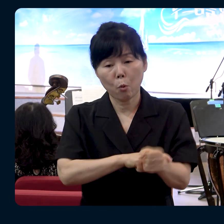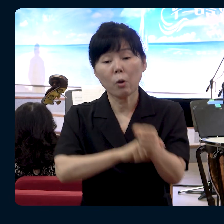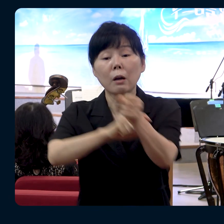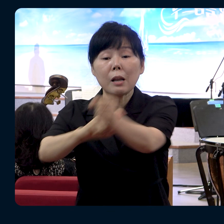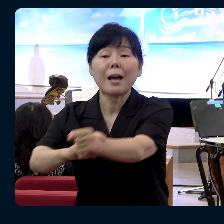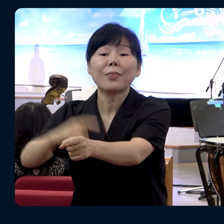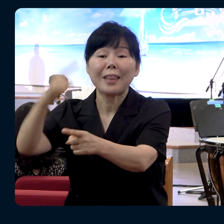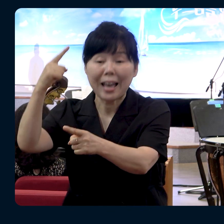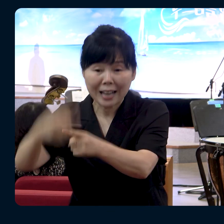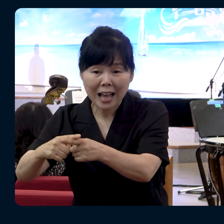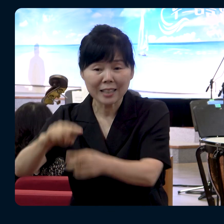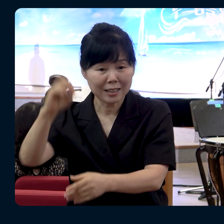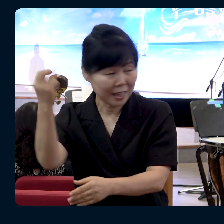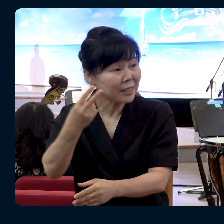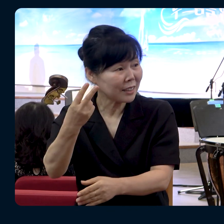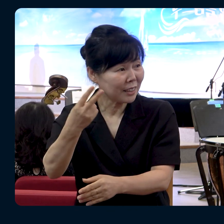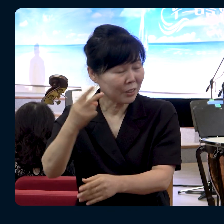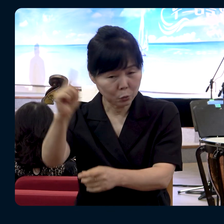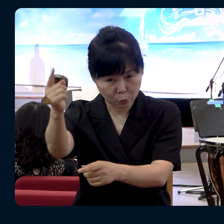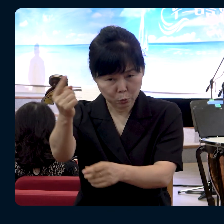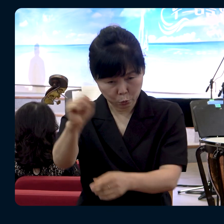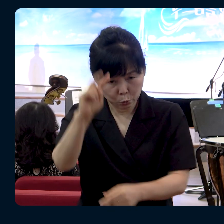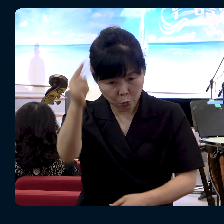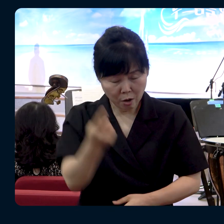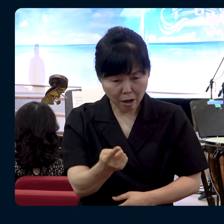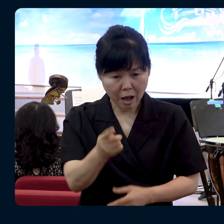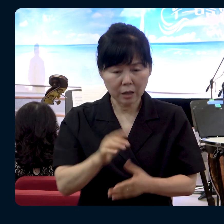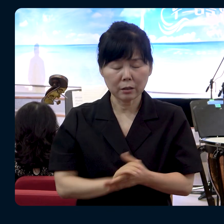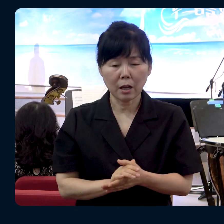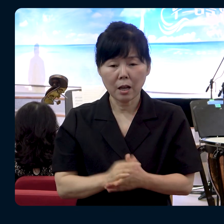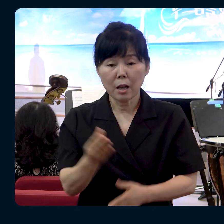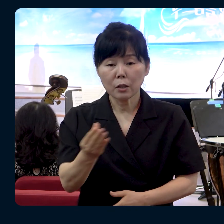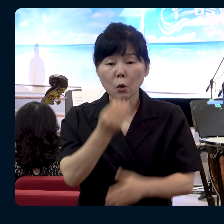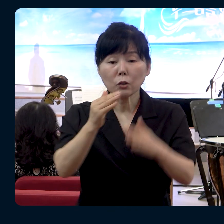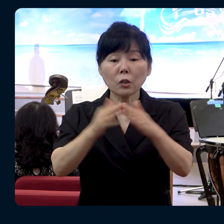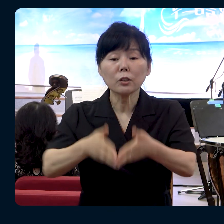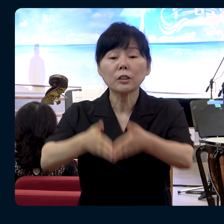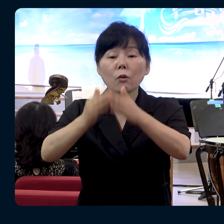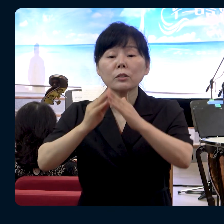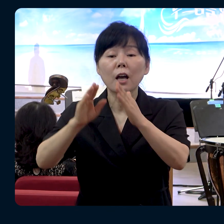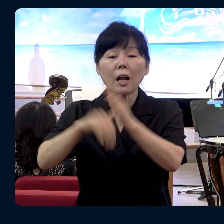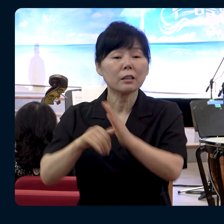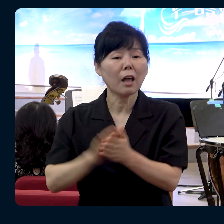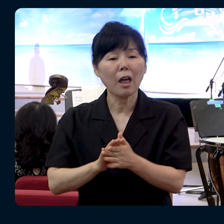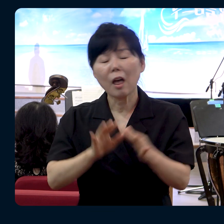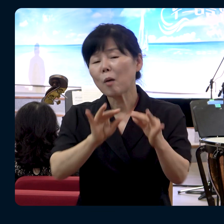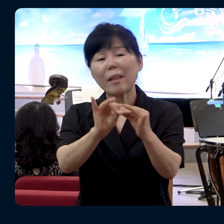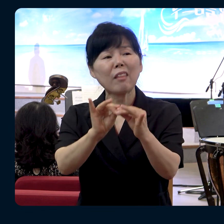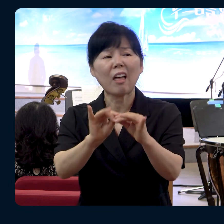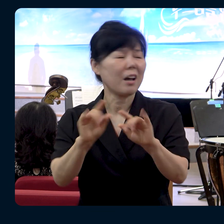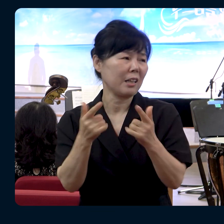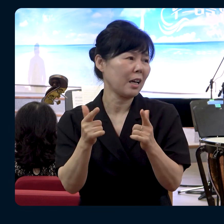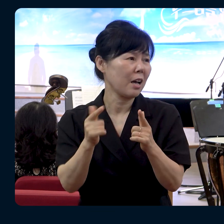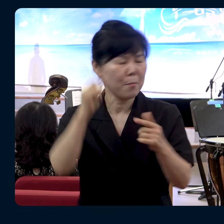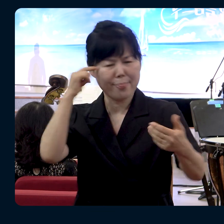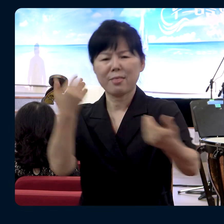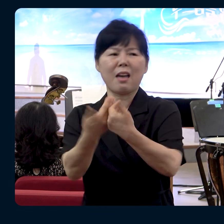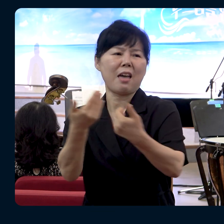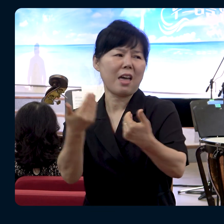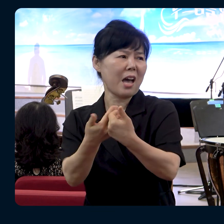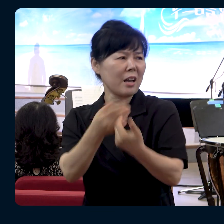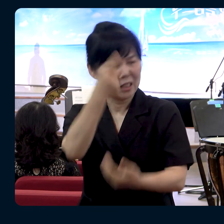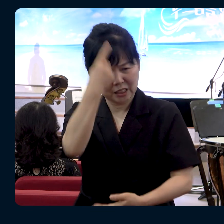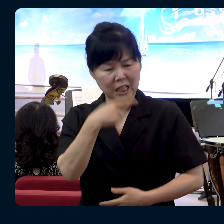다 까먹은 상태였고, 성전을 재건하자 했을 때 돕지도 않았고 방해하기까지 했던 사마리아인들